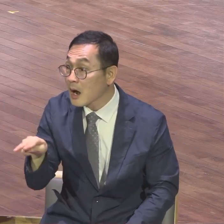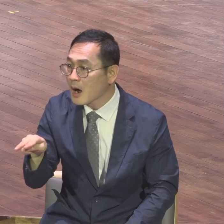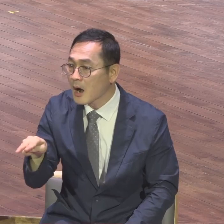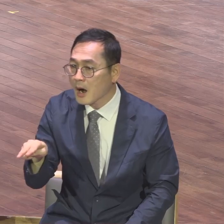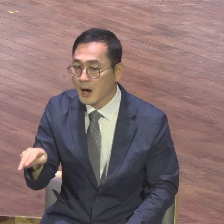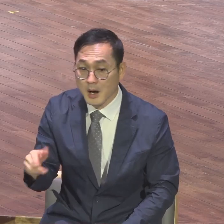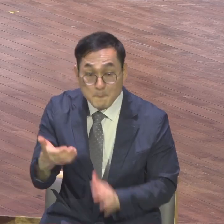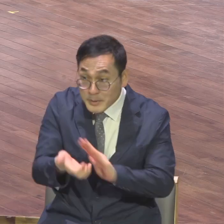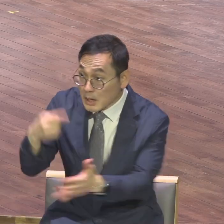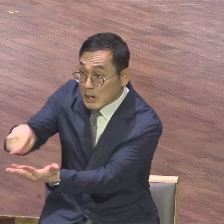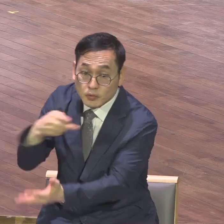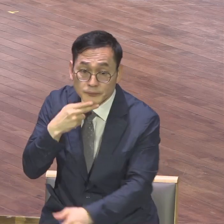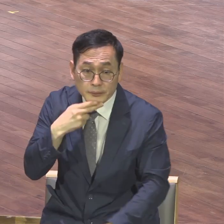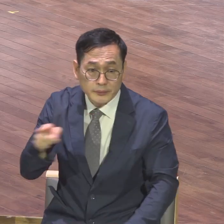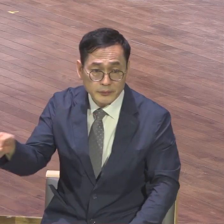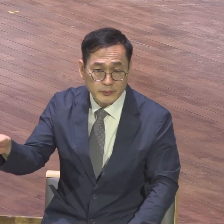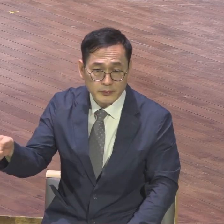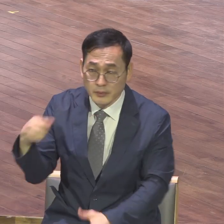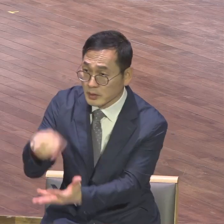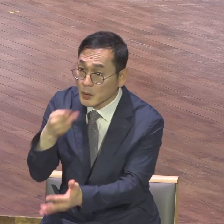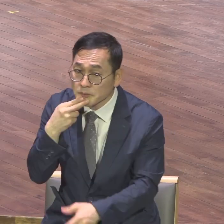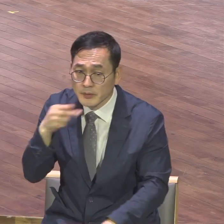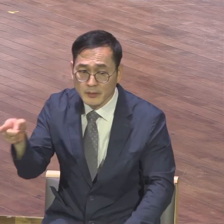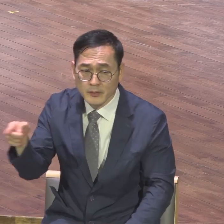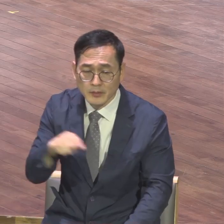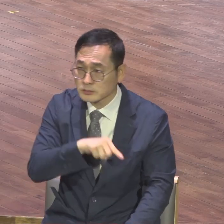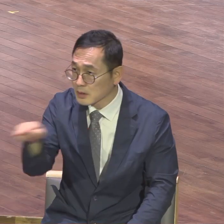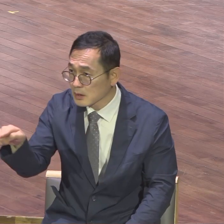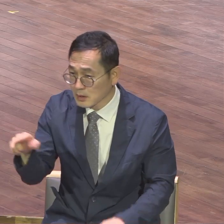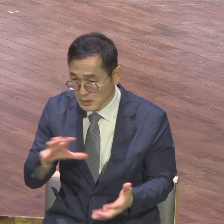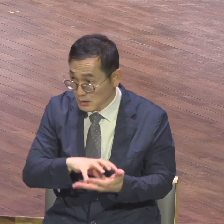감동받았다 그러더라고. 은혜 받고 왔습니다 그러더라고.